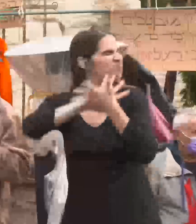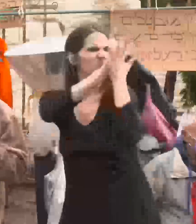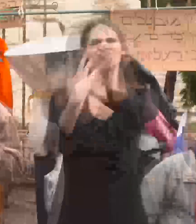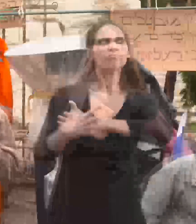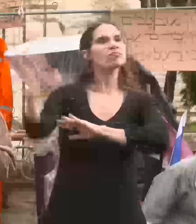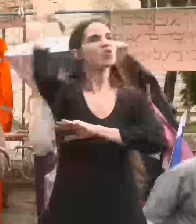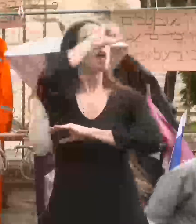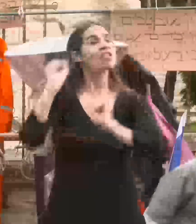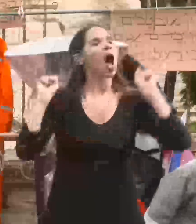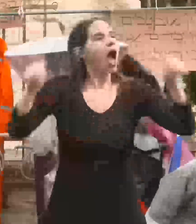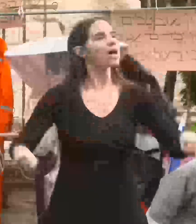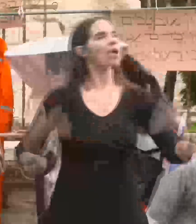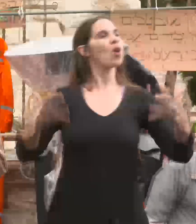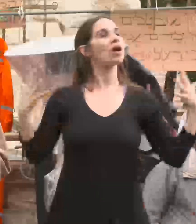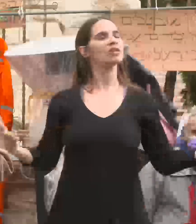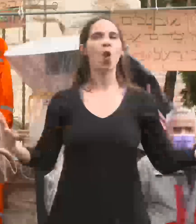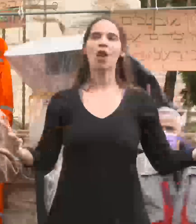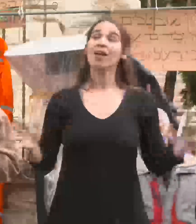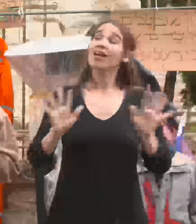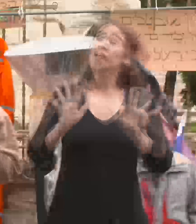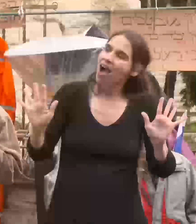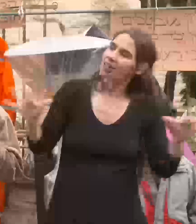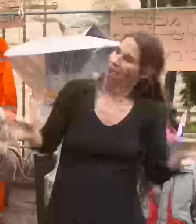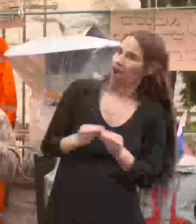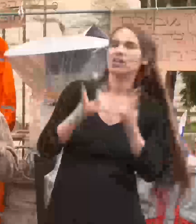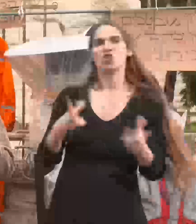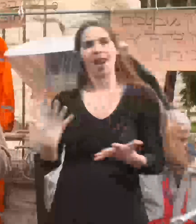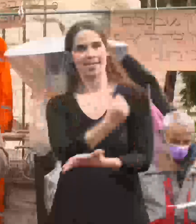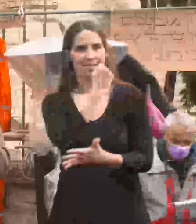לתודעת הריבון הגדול. ורק יחד אנחנו נצלח אותה.